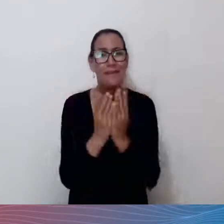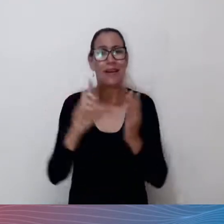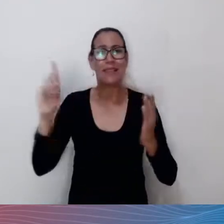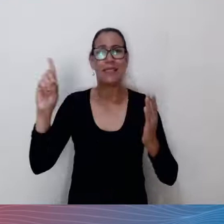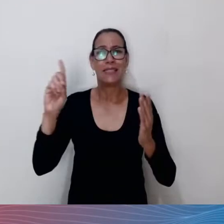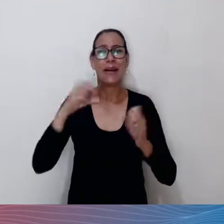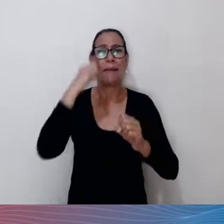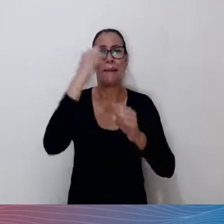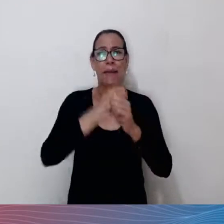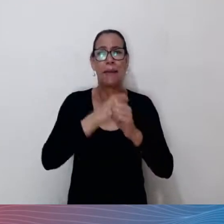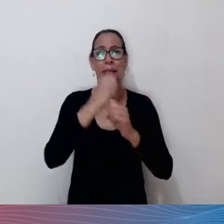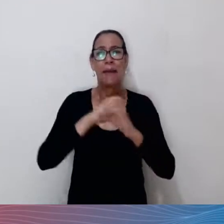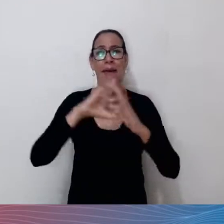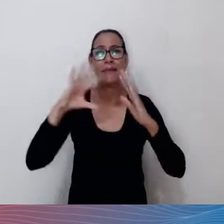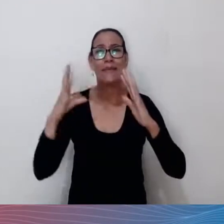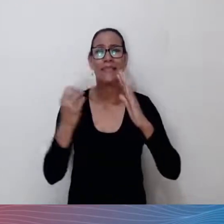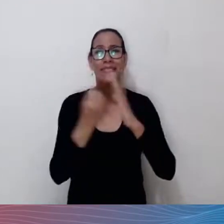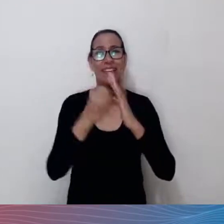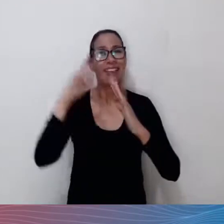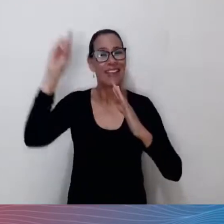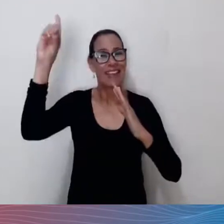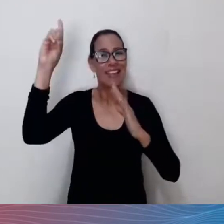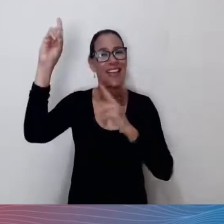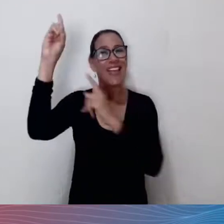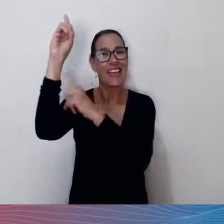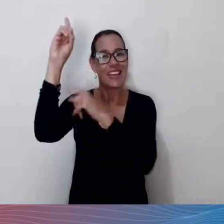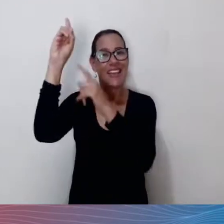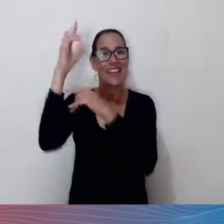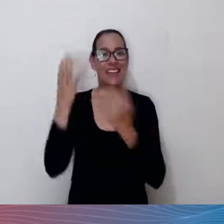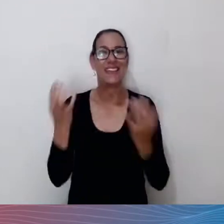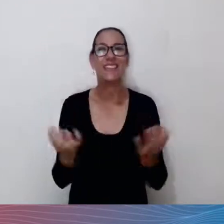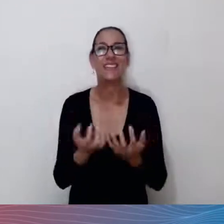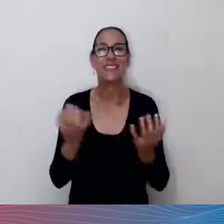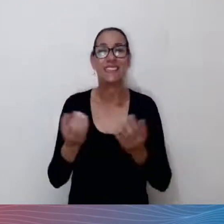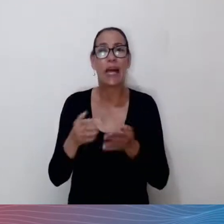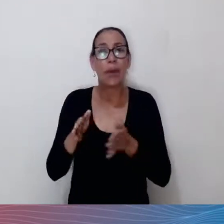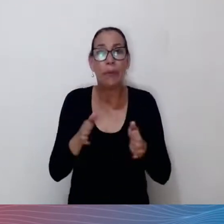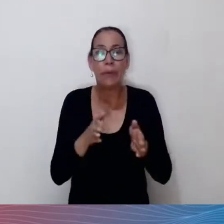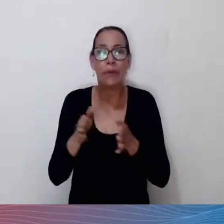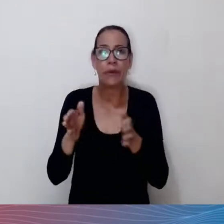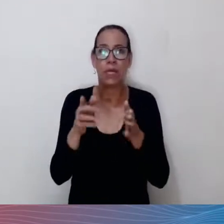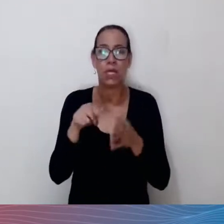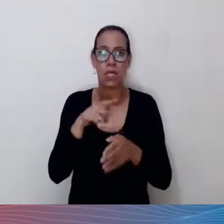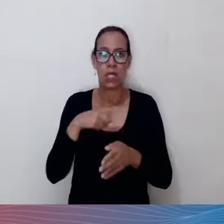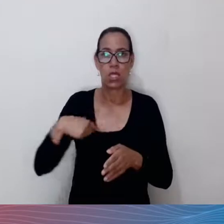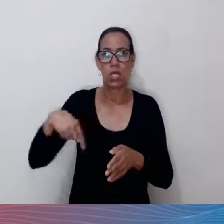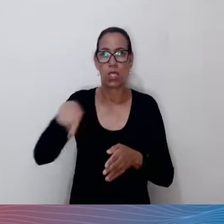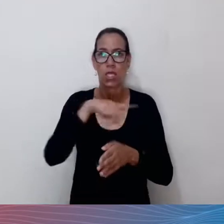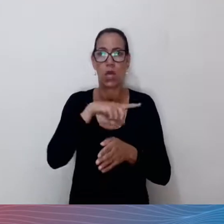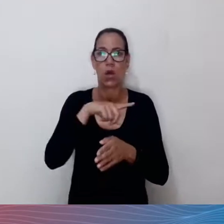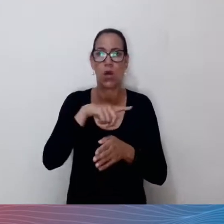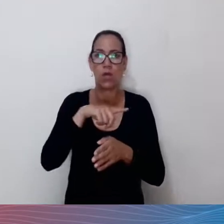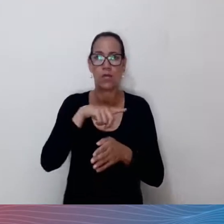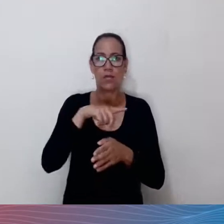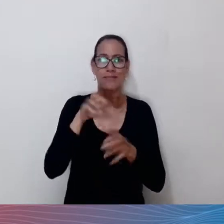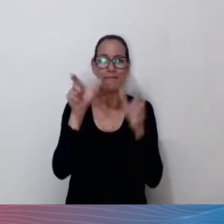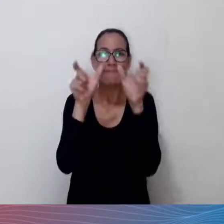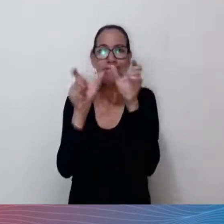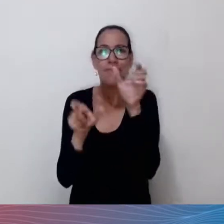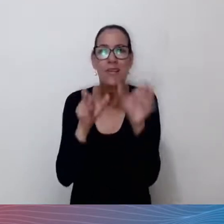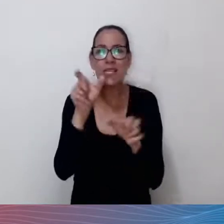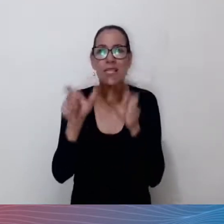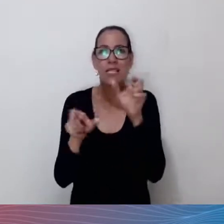para edificar a igreja. Vamos ser esses canais da graça. Essa graça vai